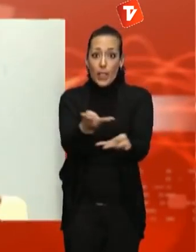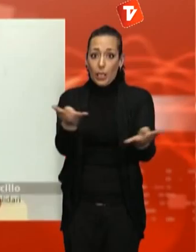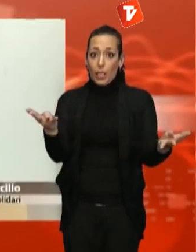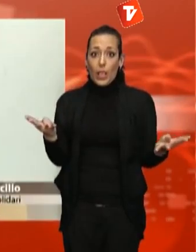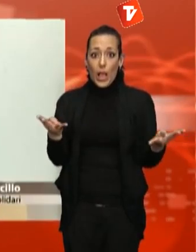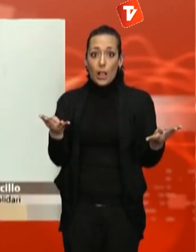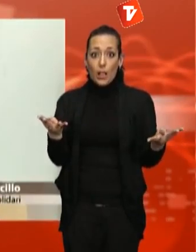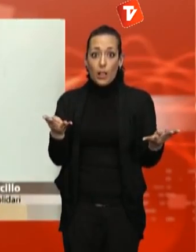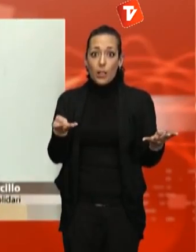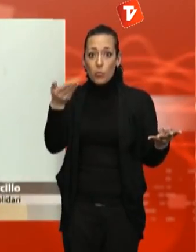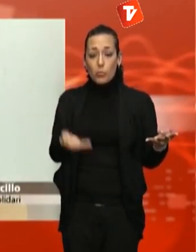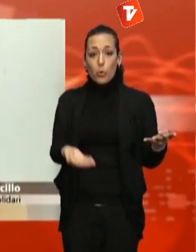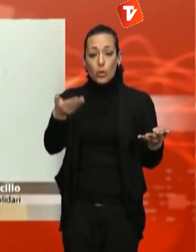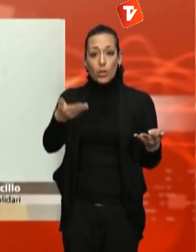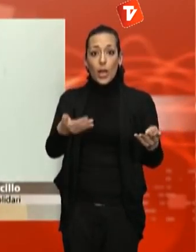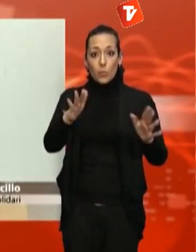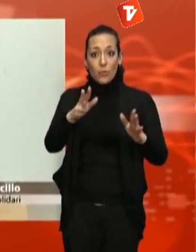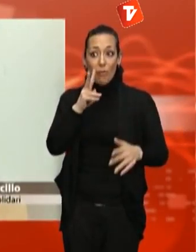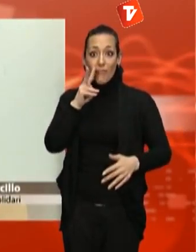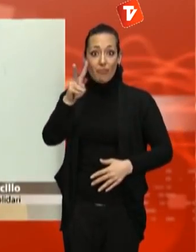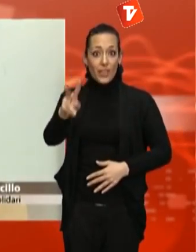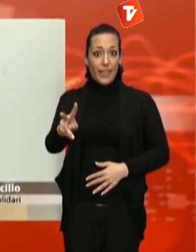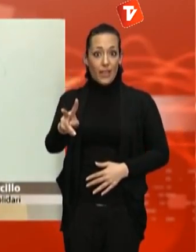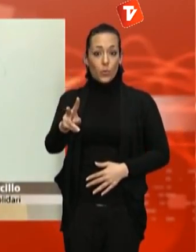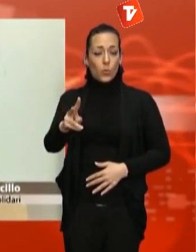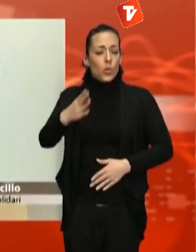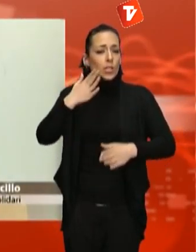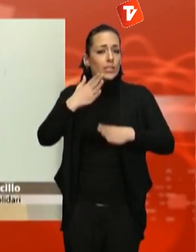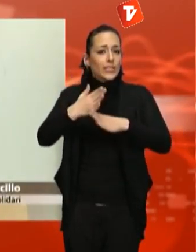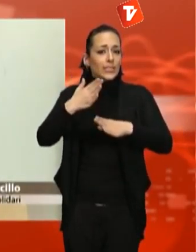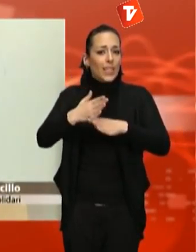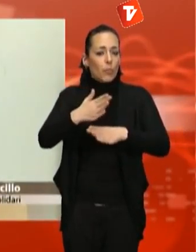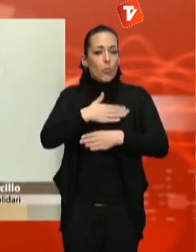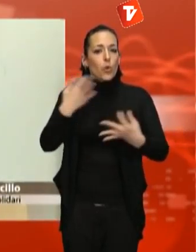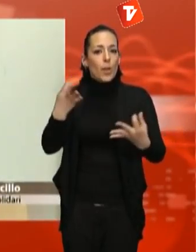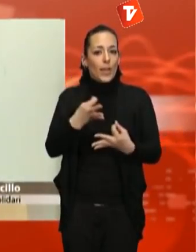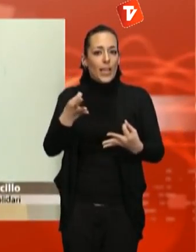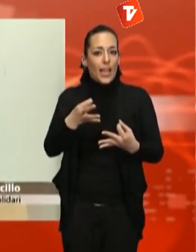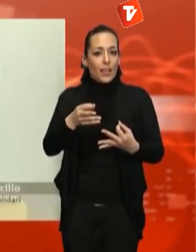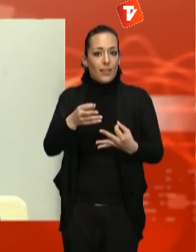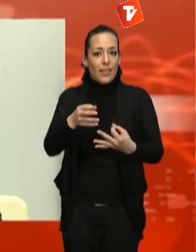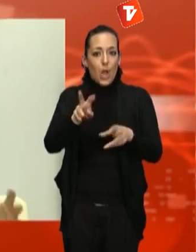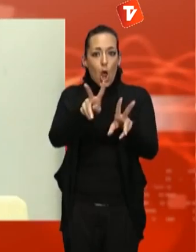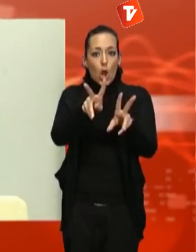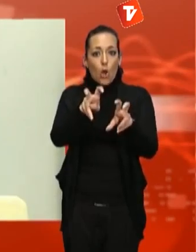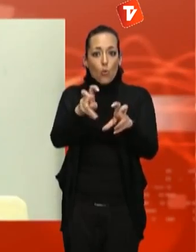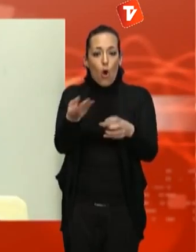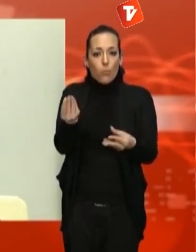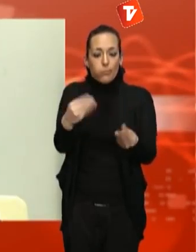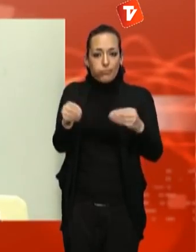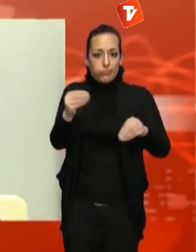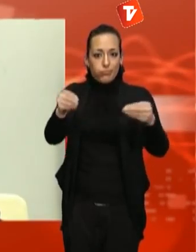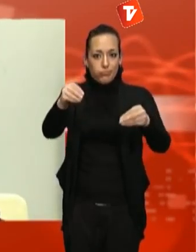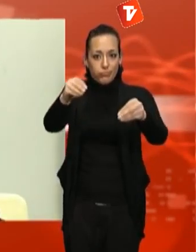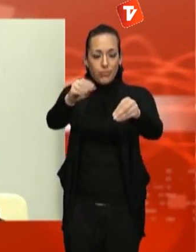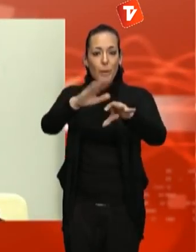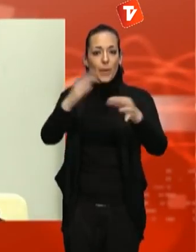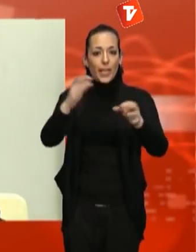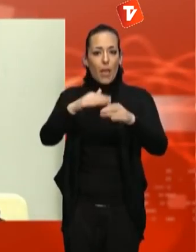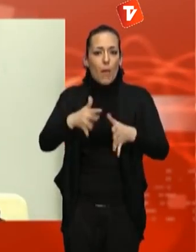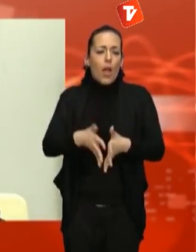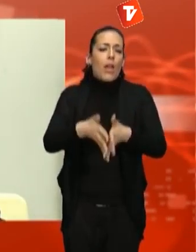com veieu sempre estem a disposició d'anar incluint-hi novetats per encara donar-li una amplitud